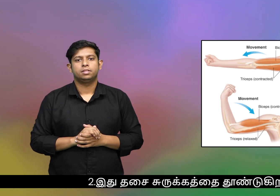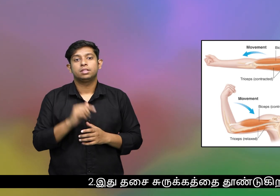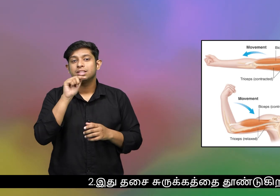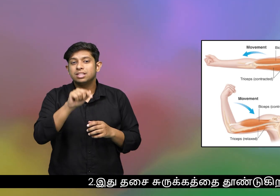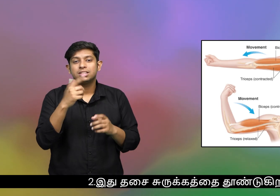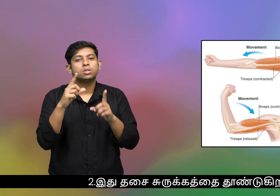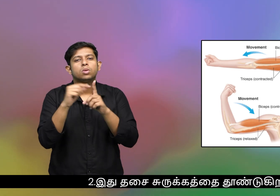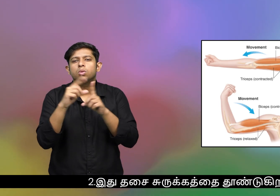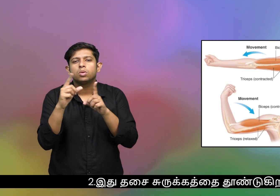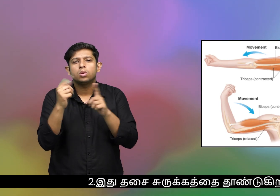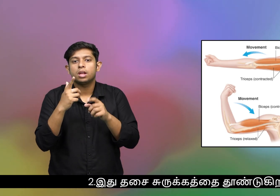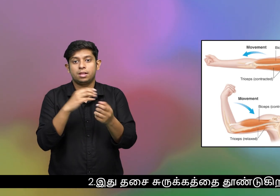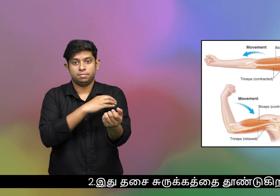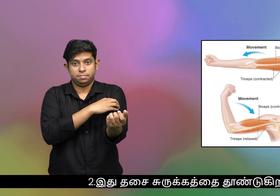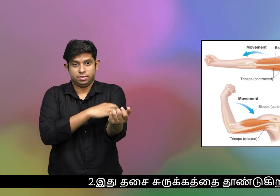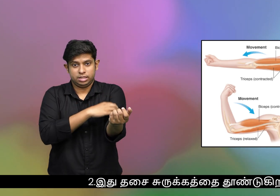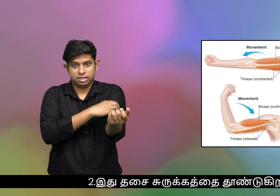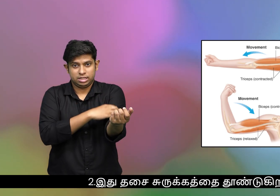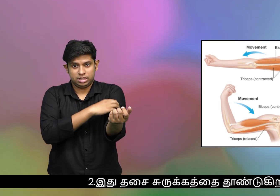இது தசை சுருக்கத்தை தூண்டுகிறது.